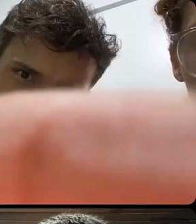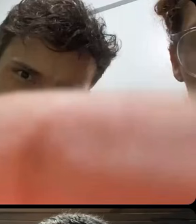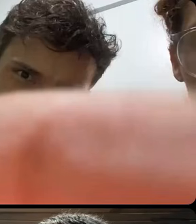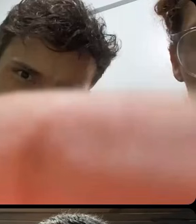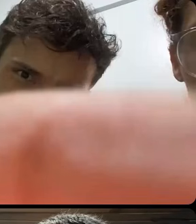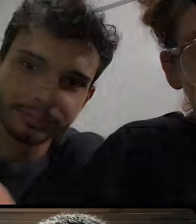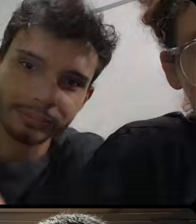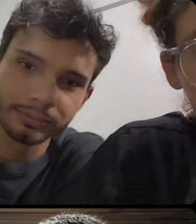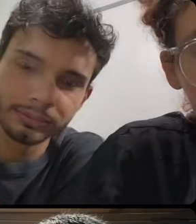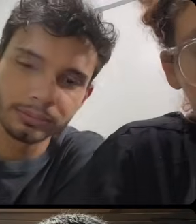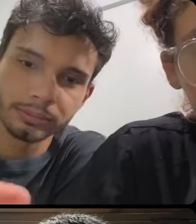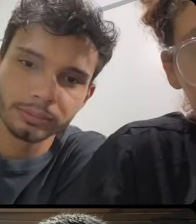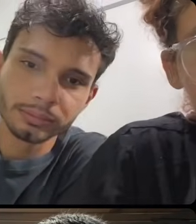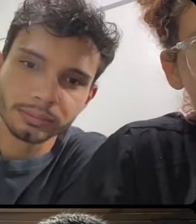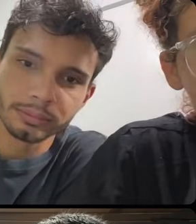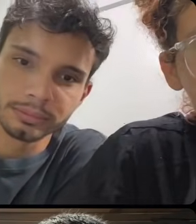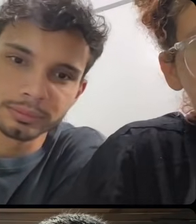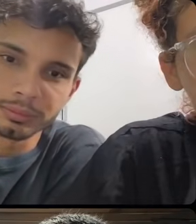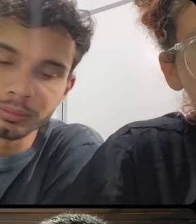Vamos lá.